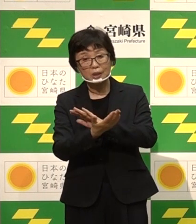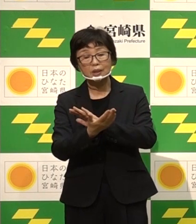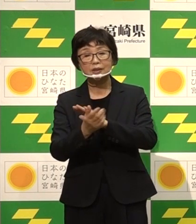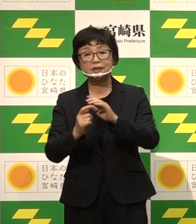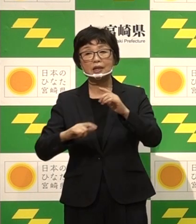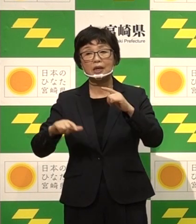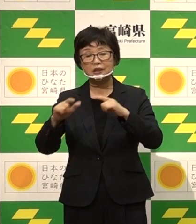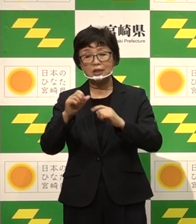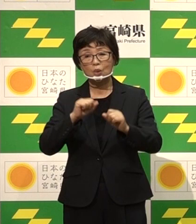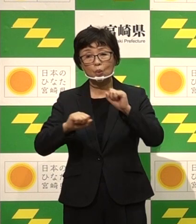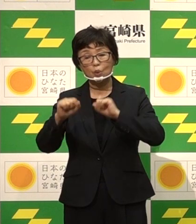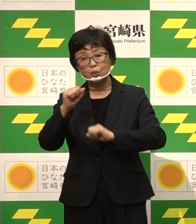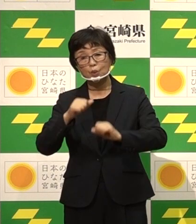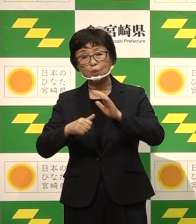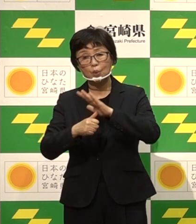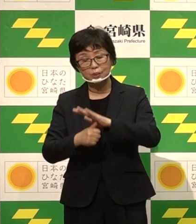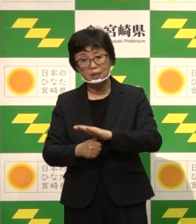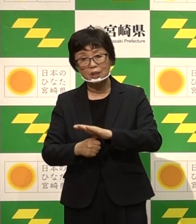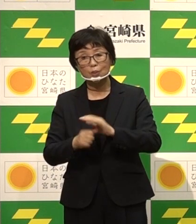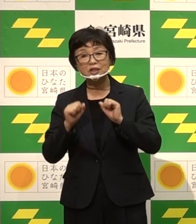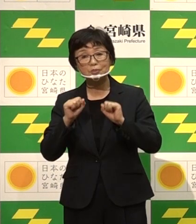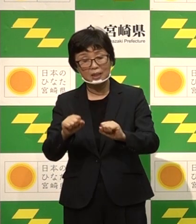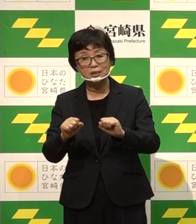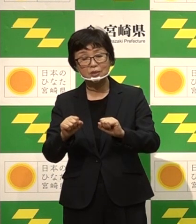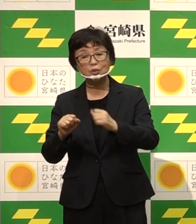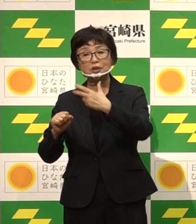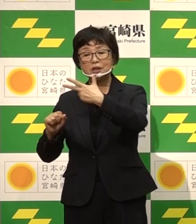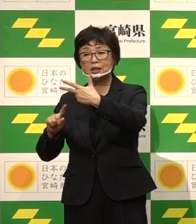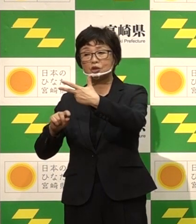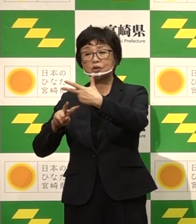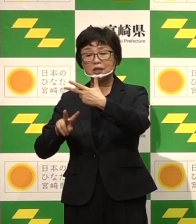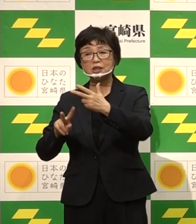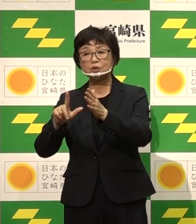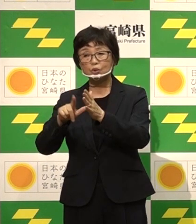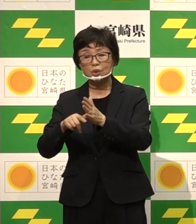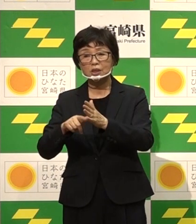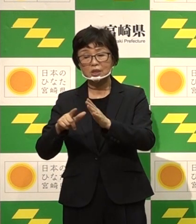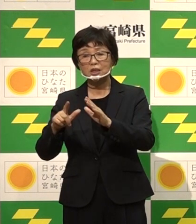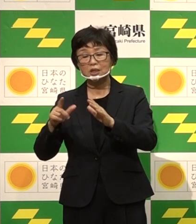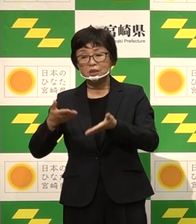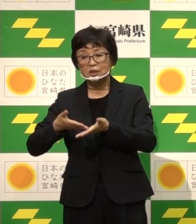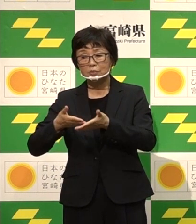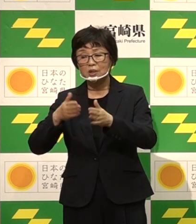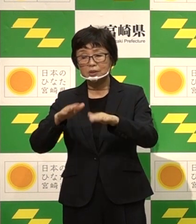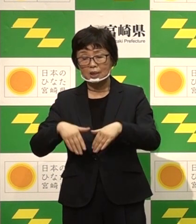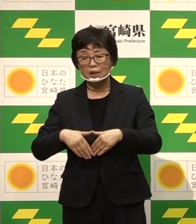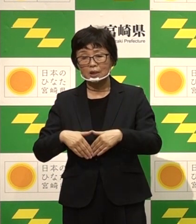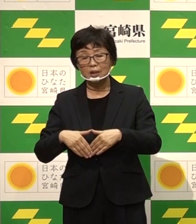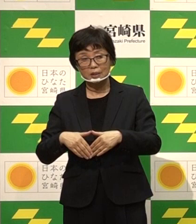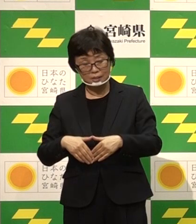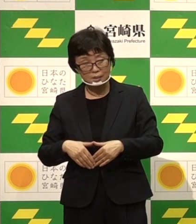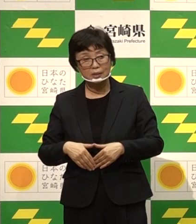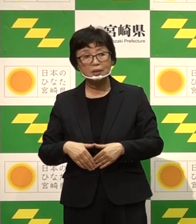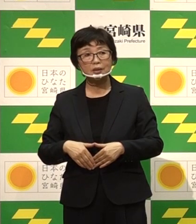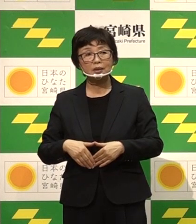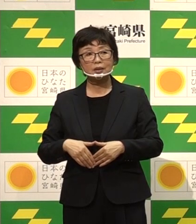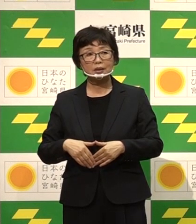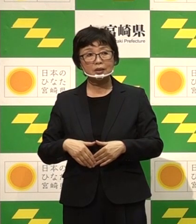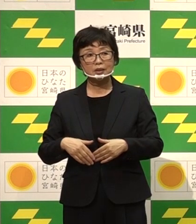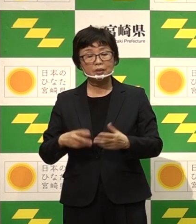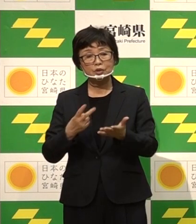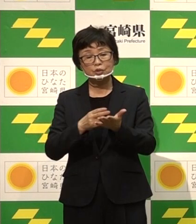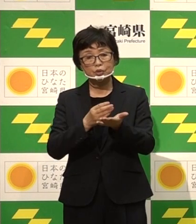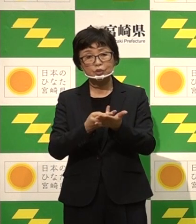らに行動要請みたいなものをしますというふうに明言されていて、ご自身がさっきおっしゃったように、病床使用率